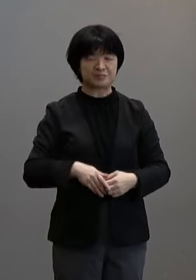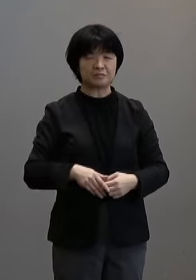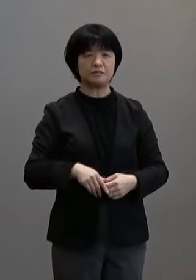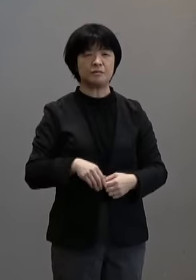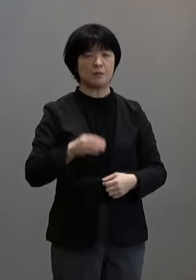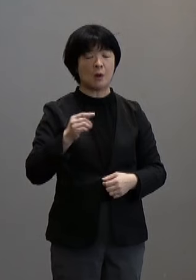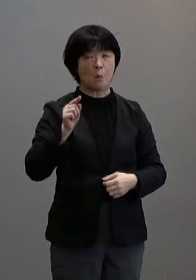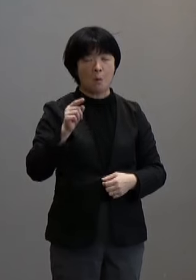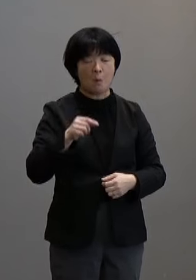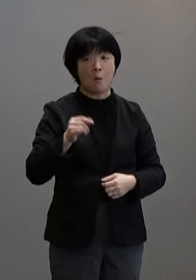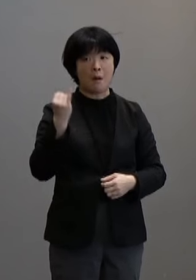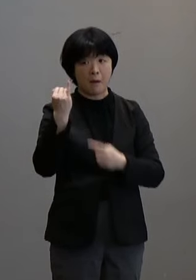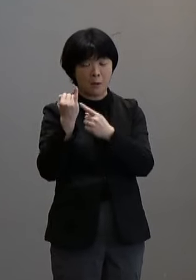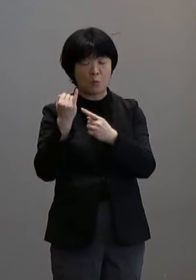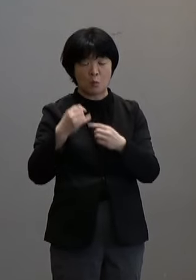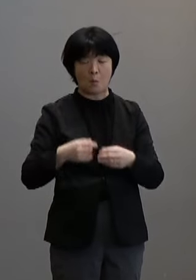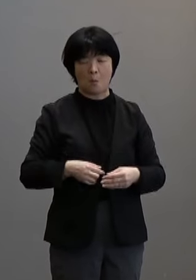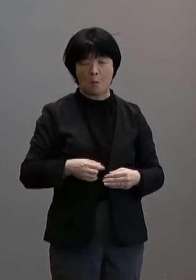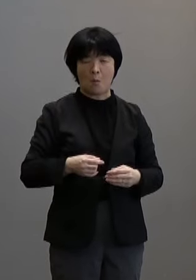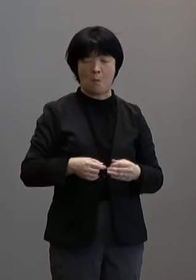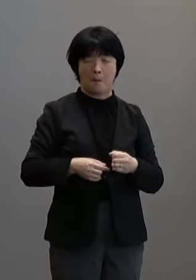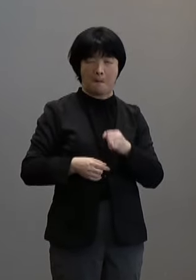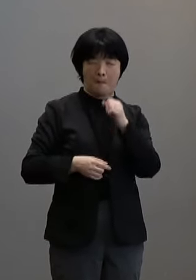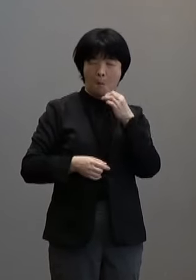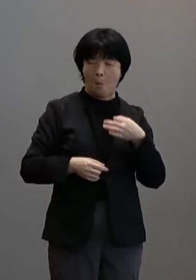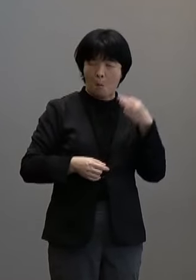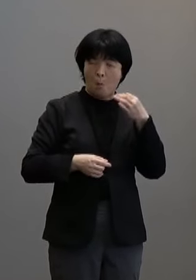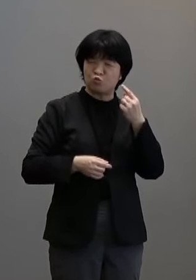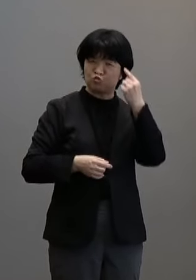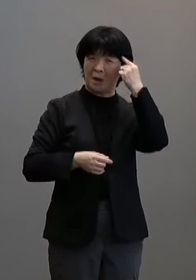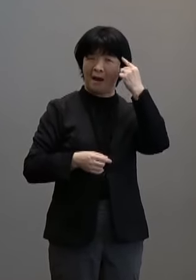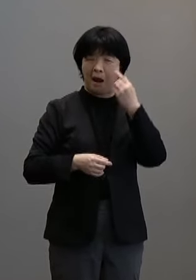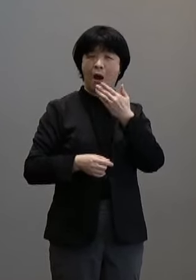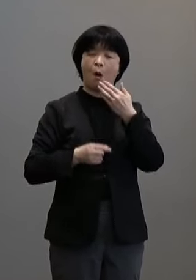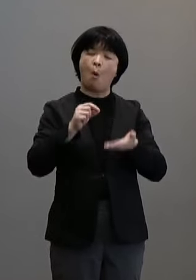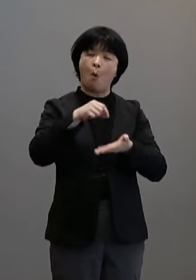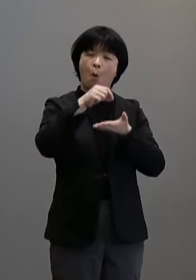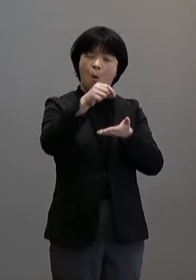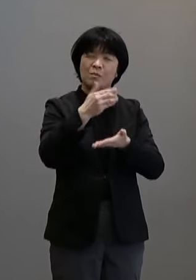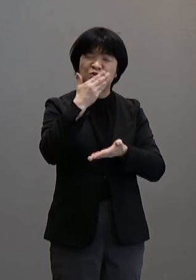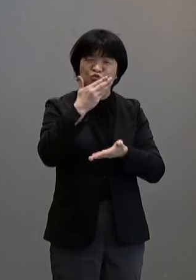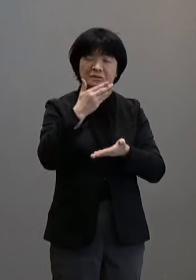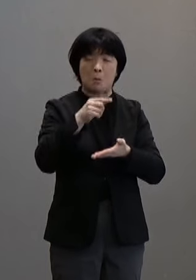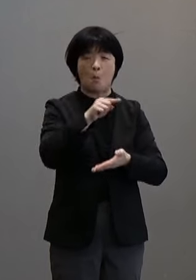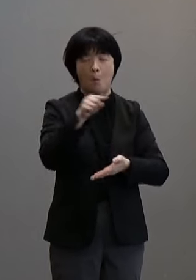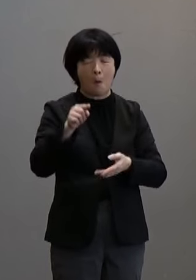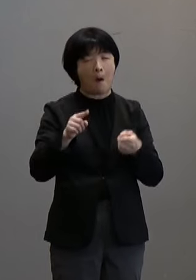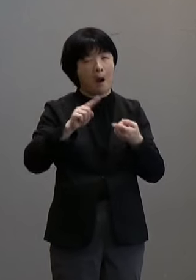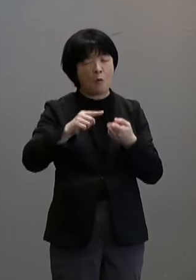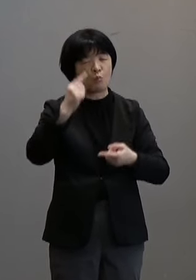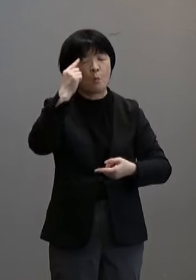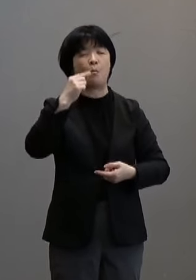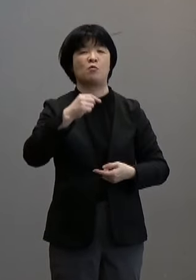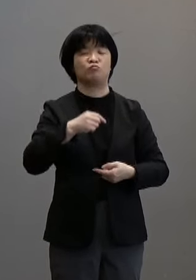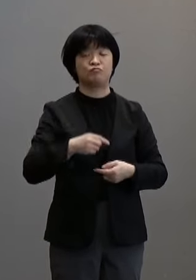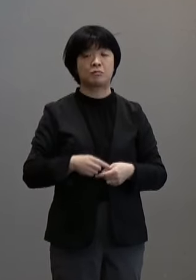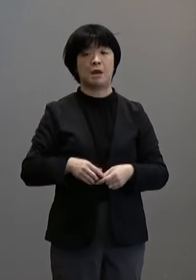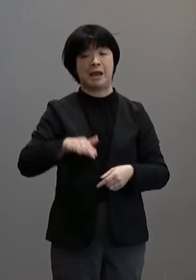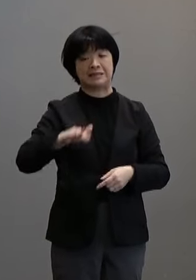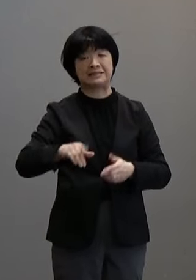高級感やご褒美スイーツといったイメージとの親和性も高い方であると考えました。幼少期を千葉県で過ごされている